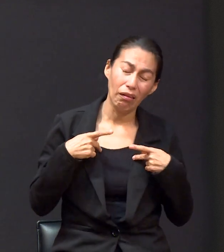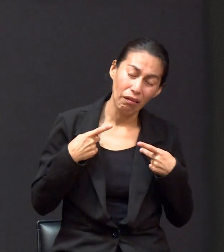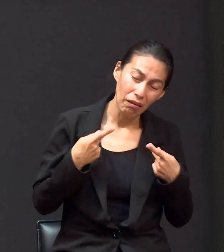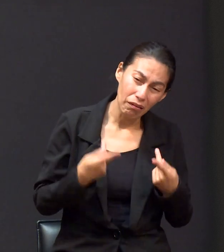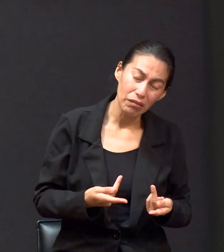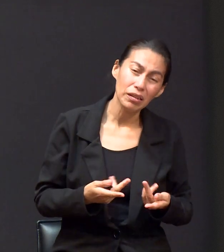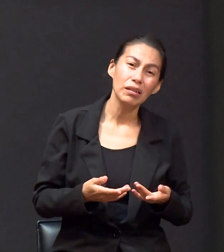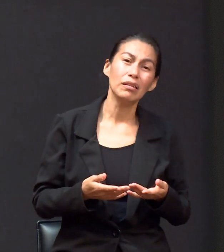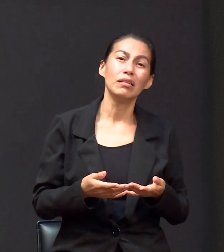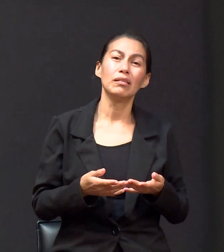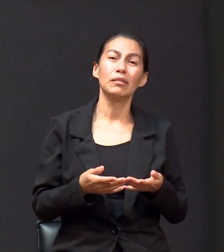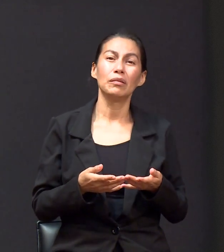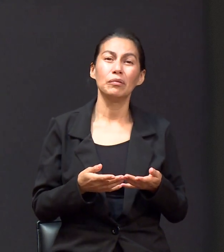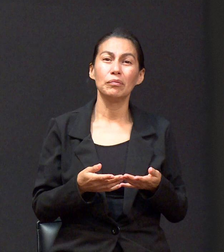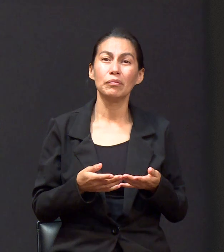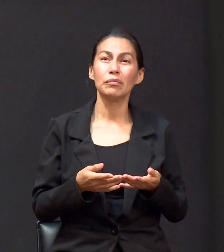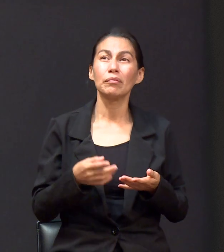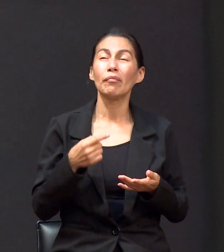me caía de la debilidad.